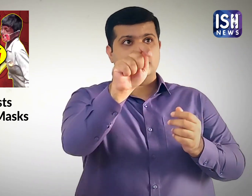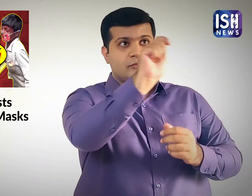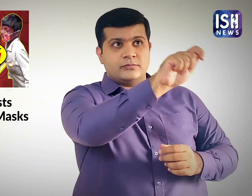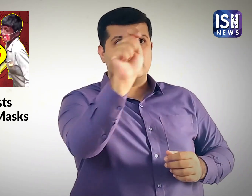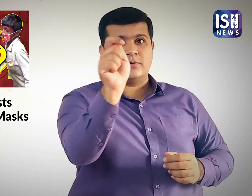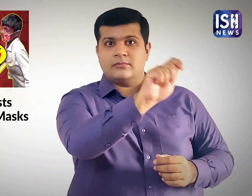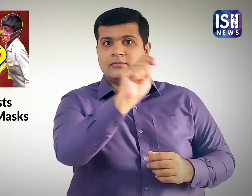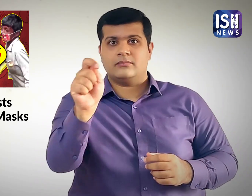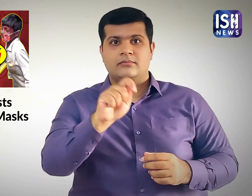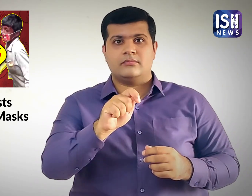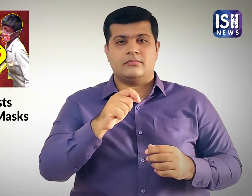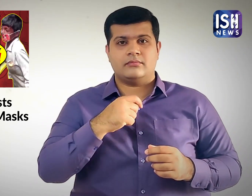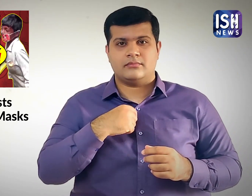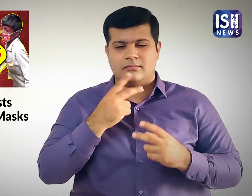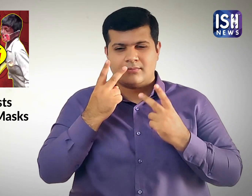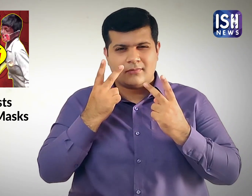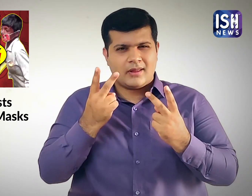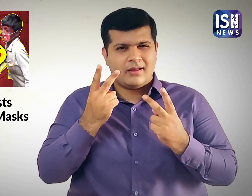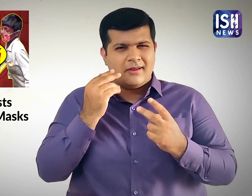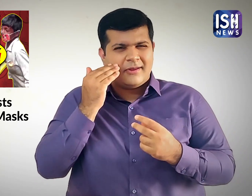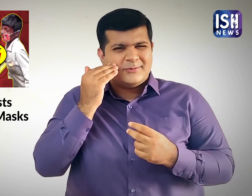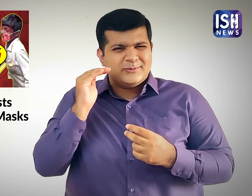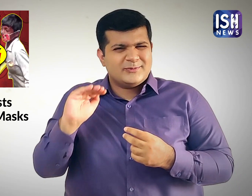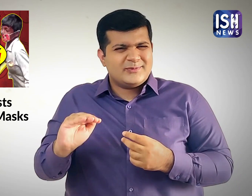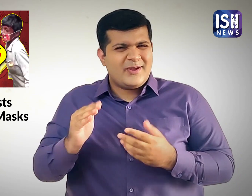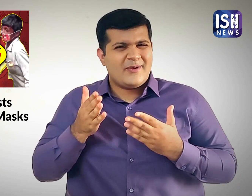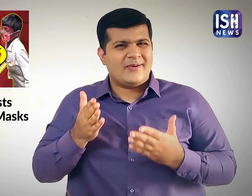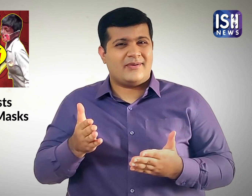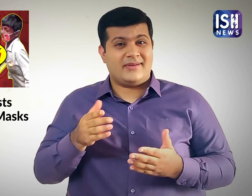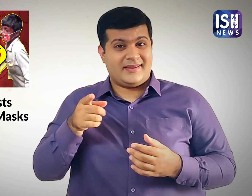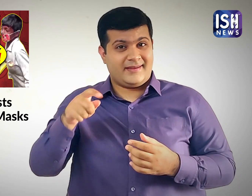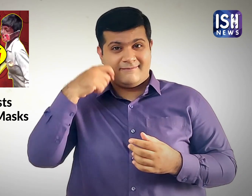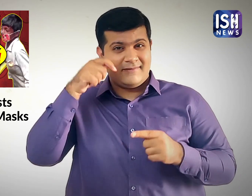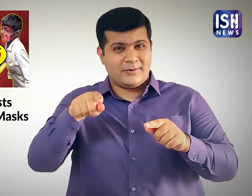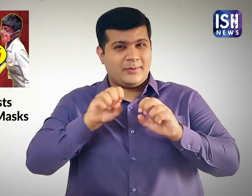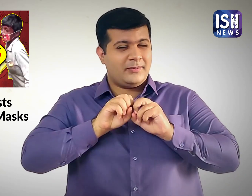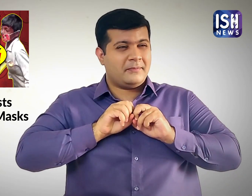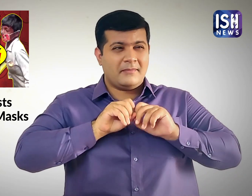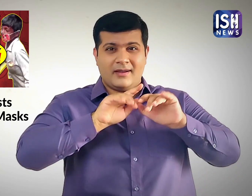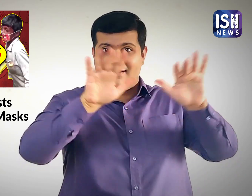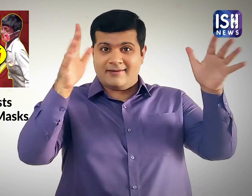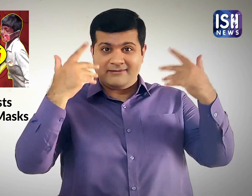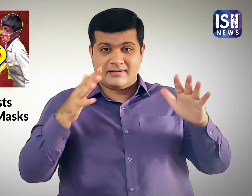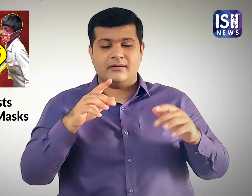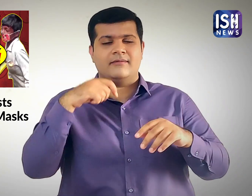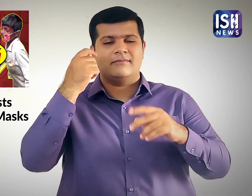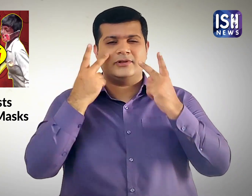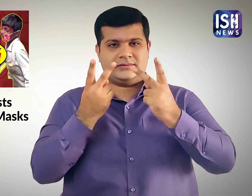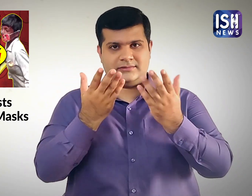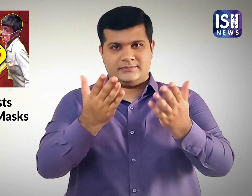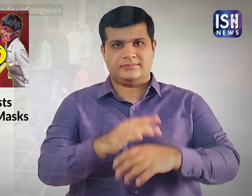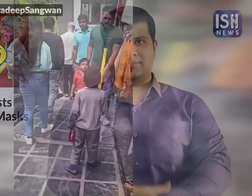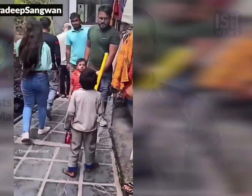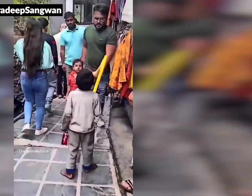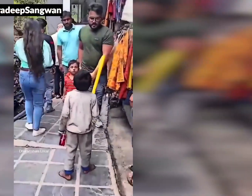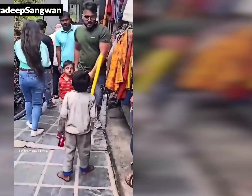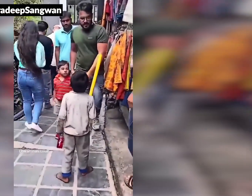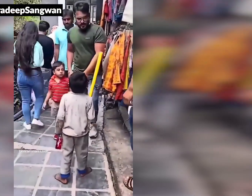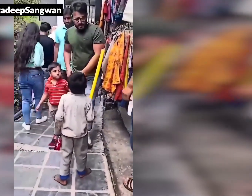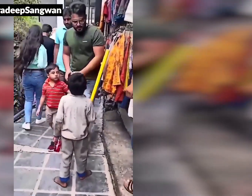उन्हें मास्क पहनने का आगरह कर रहा था। एक मासूम बच्चे को ऐसा करते देखना हैरान करने वाला था। वाइवल वेडियो देखिए।